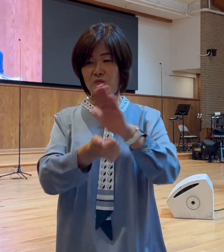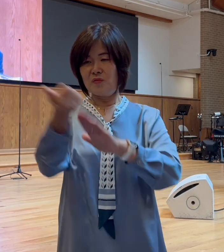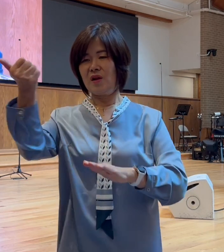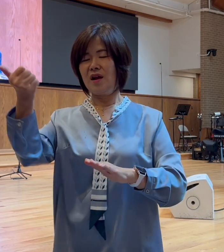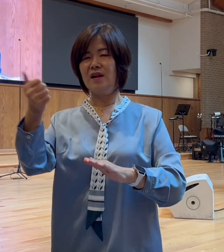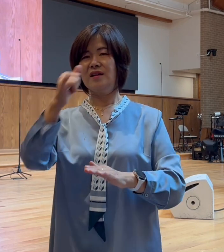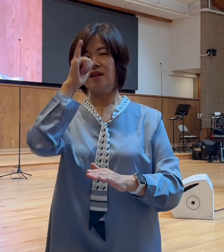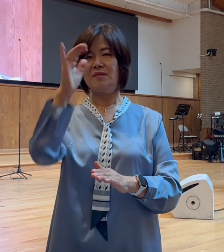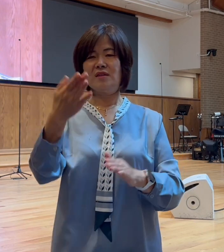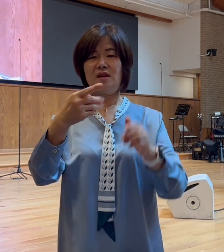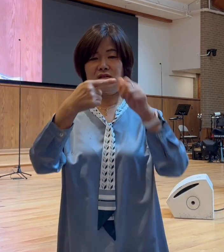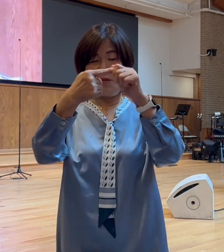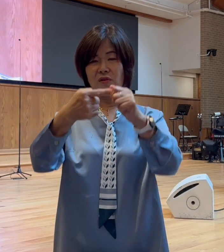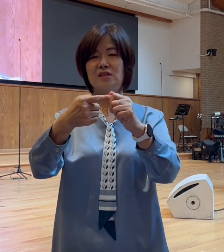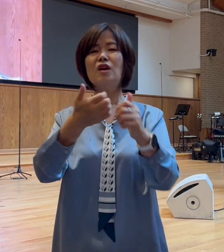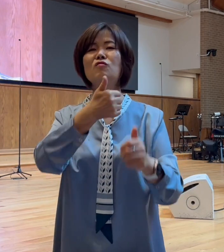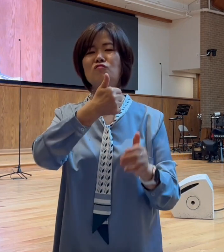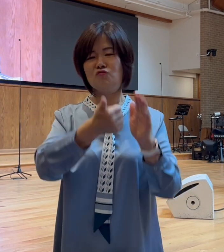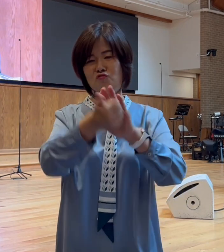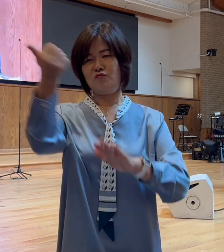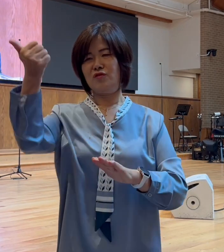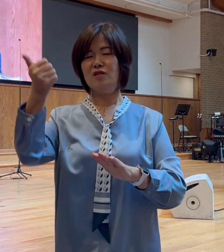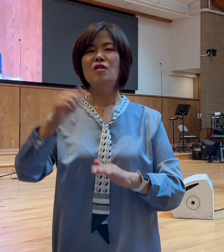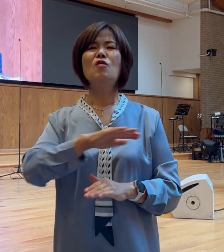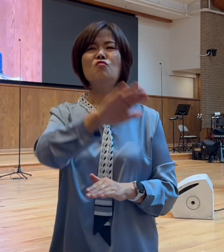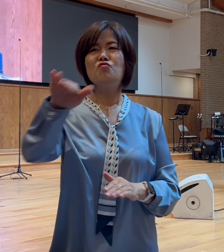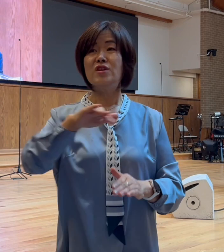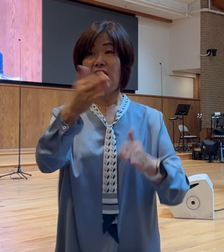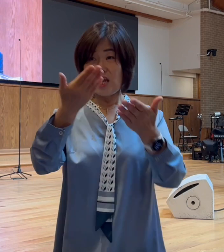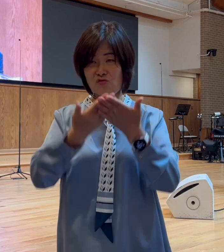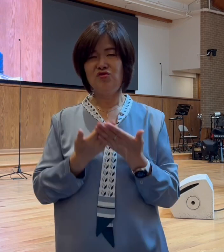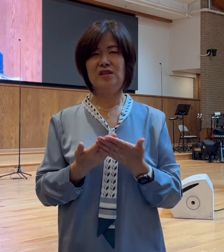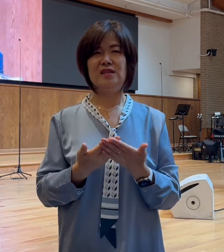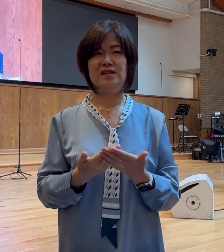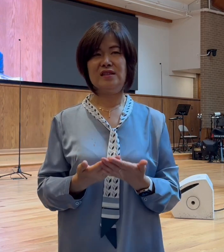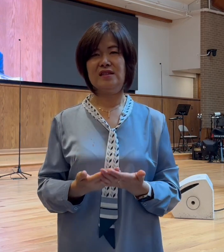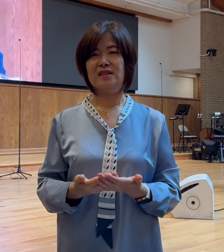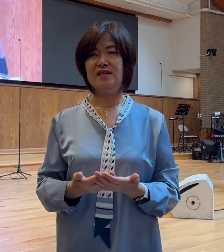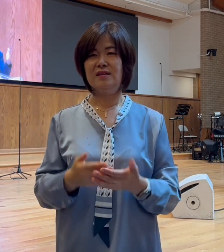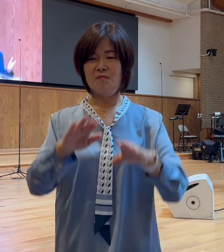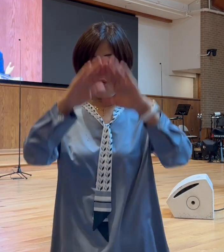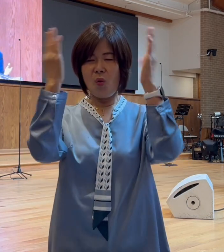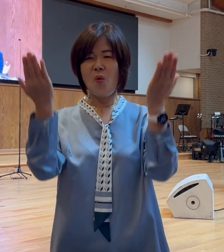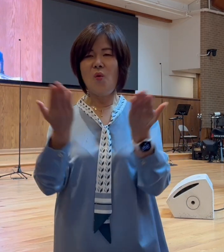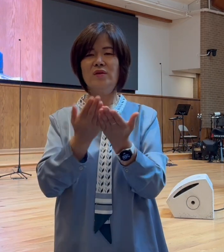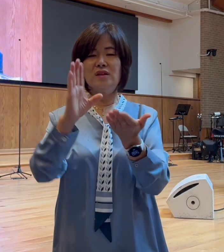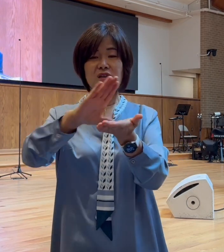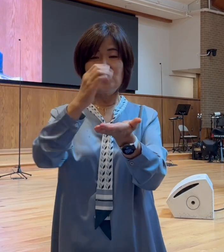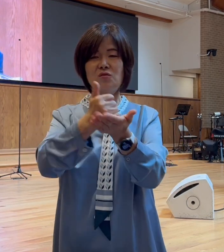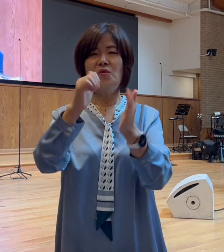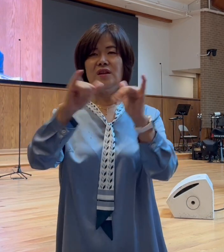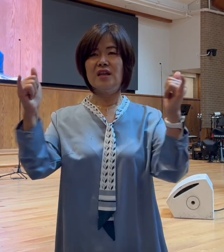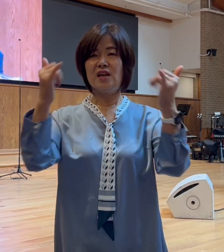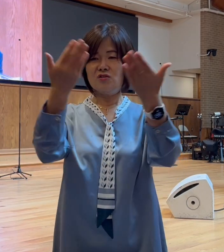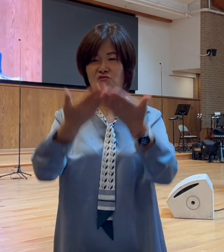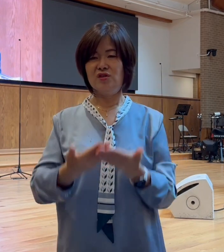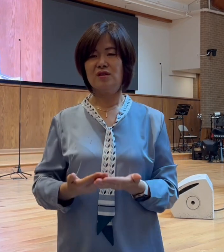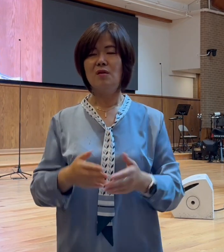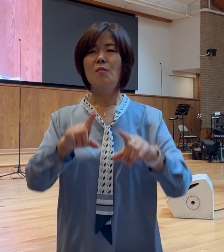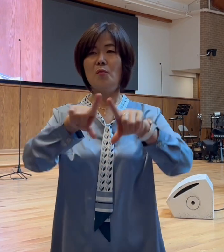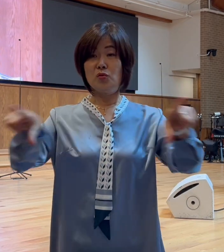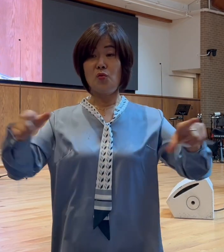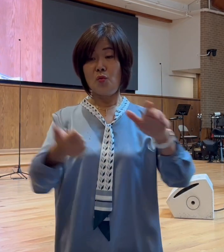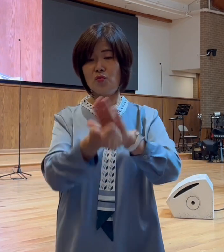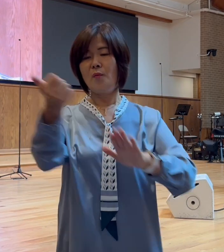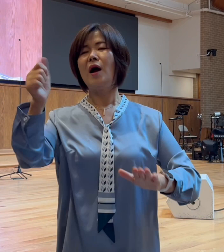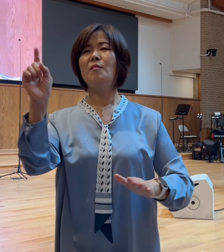있지만 1차적인 꿈은 바로 우리에게 주신, 모든 그리스도인들에게 주신 일반적인